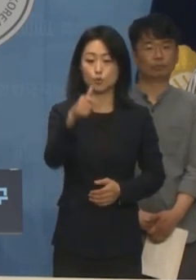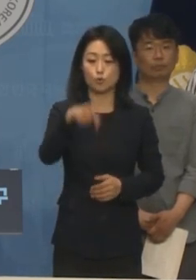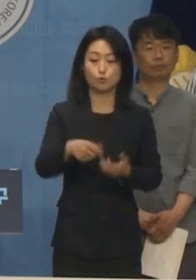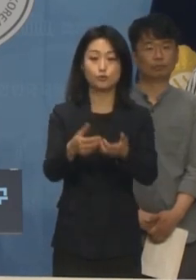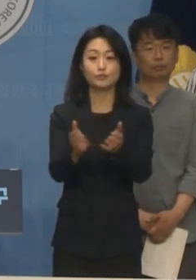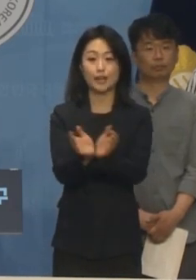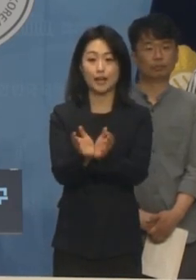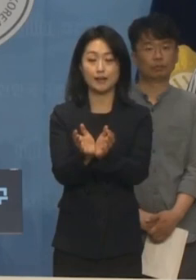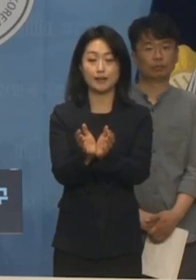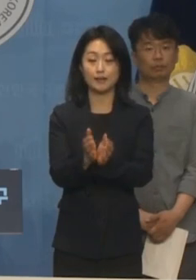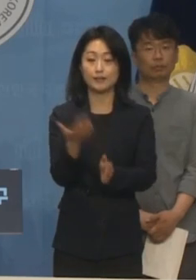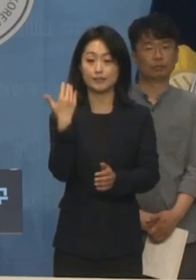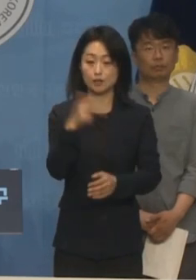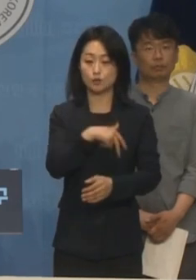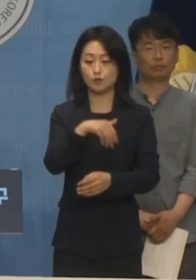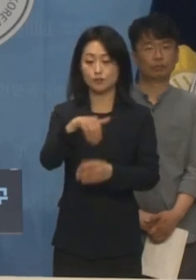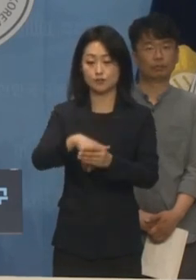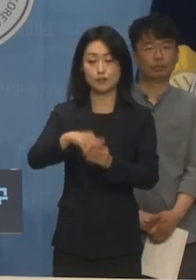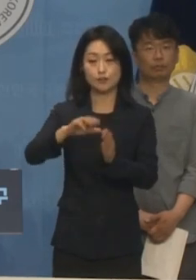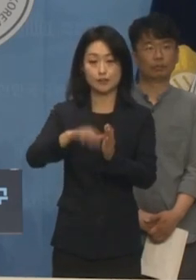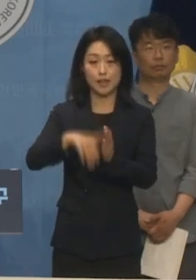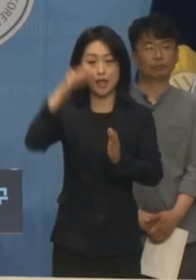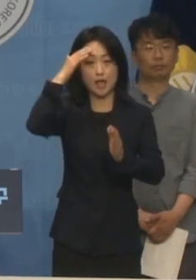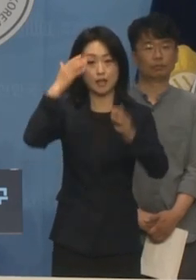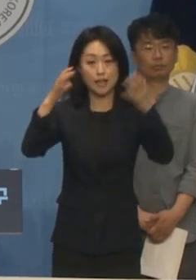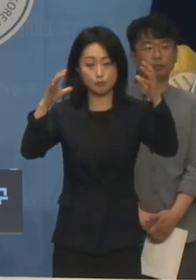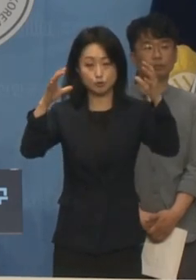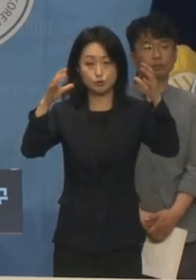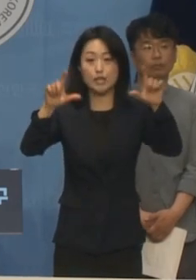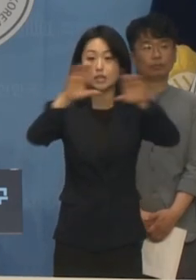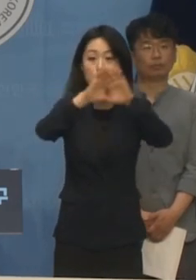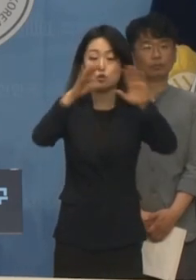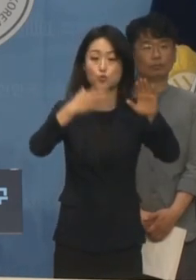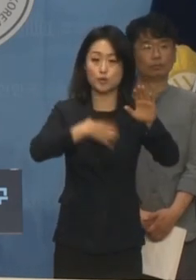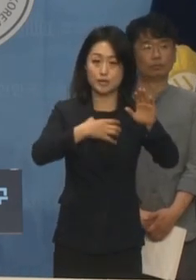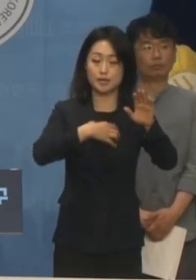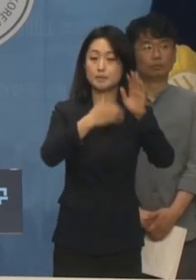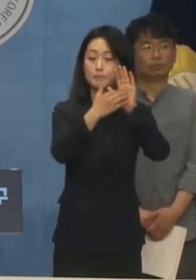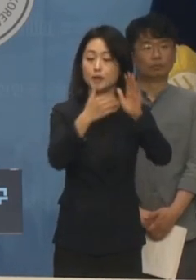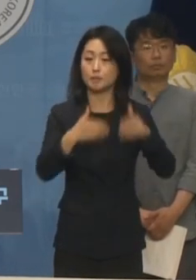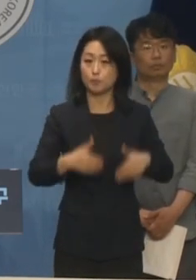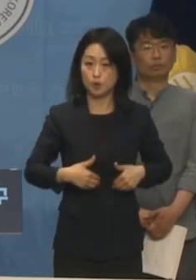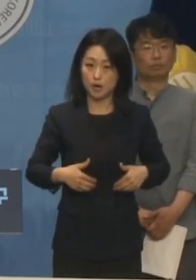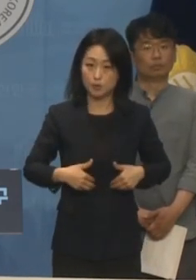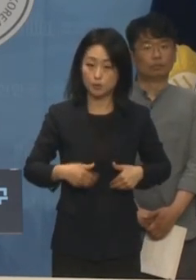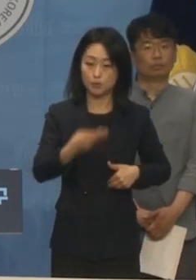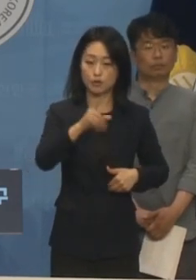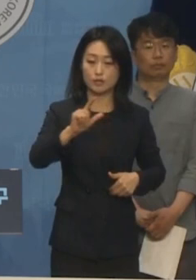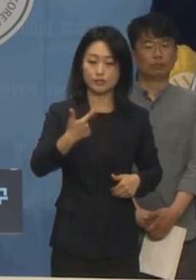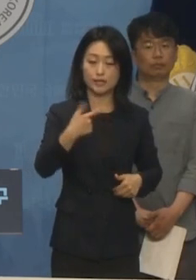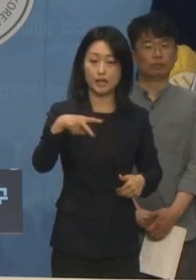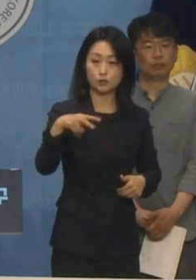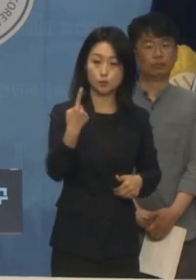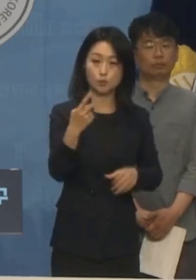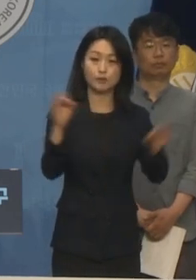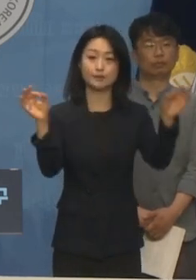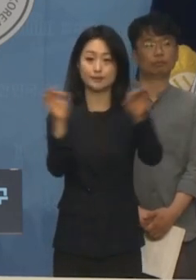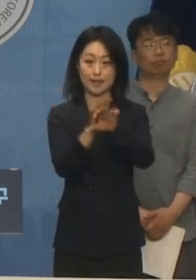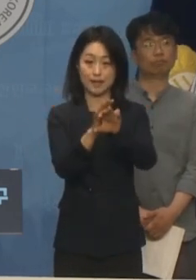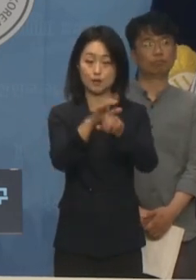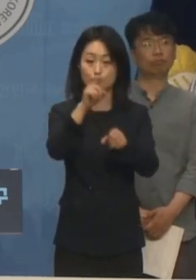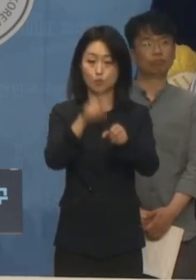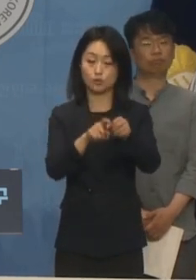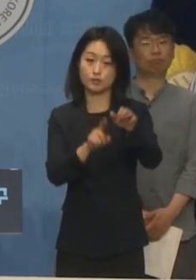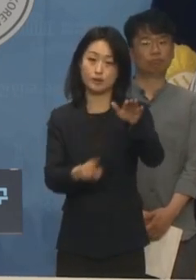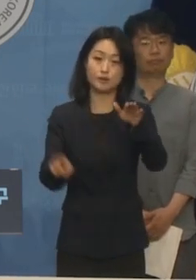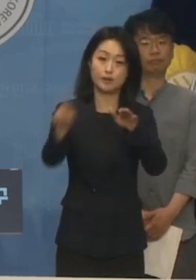조국혁신당은 지난 총선에서 대한민국이 기후위기 대응과 탈탄소 시대 글로벌 선도국가로 도약하기